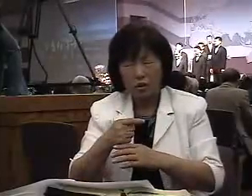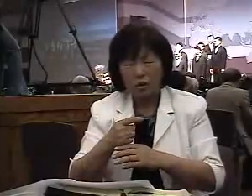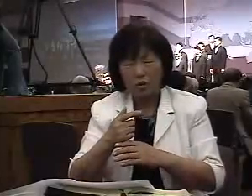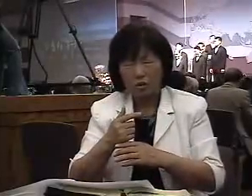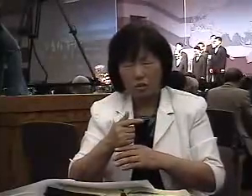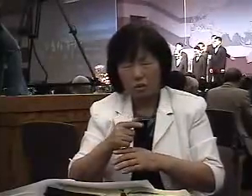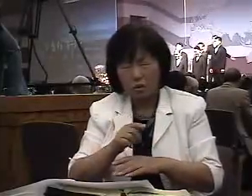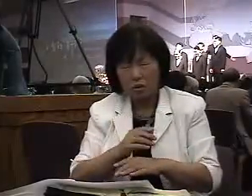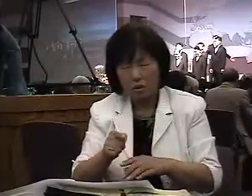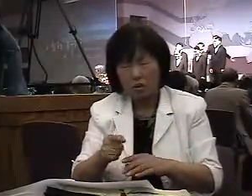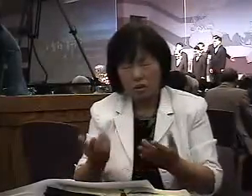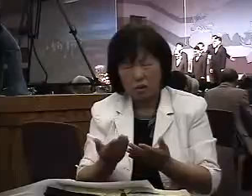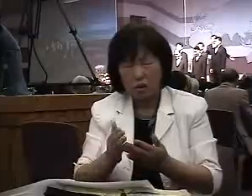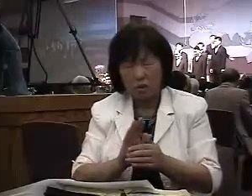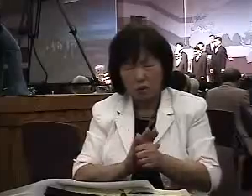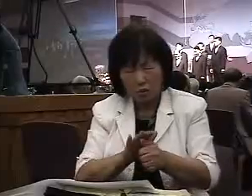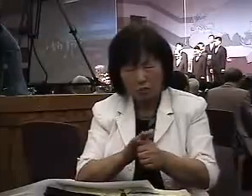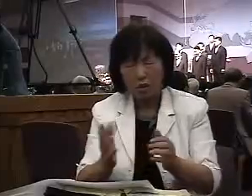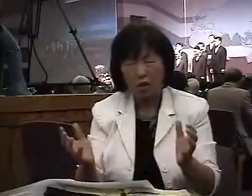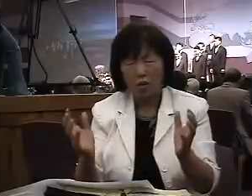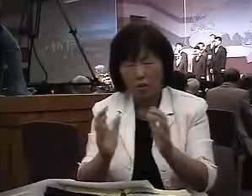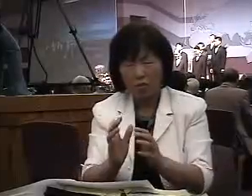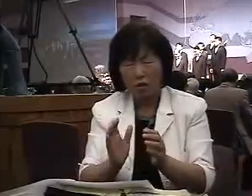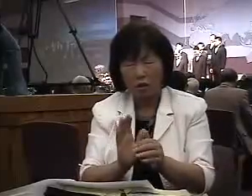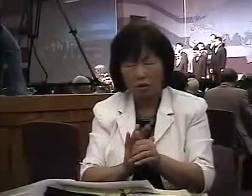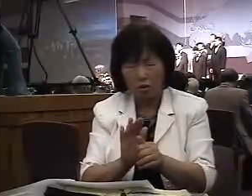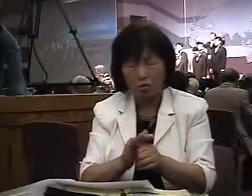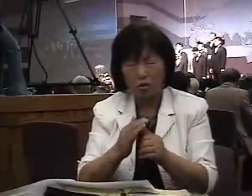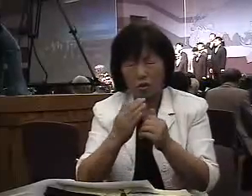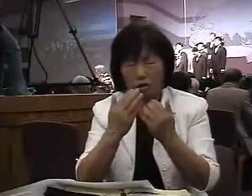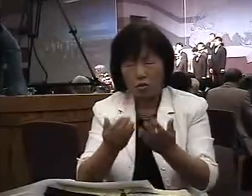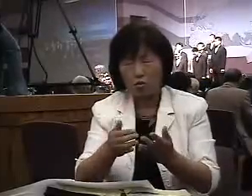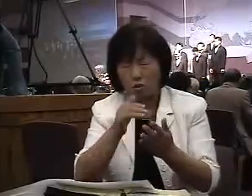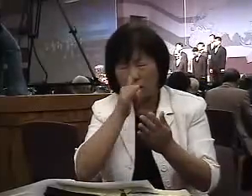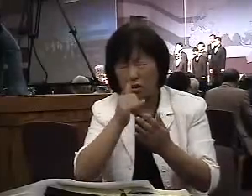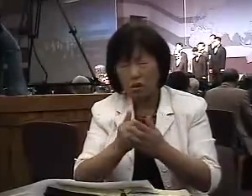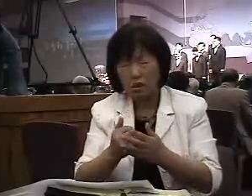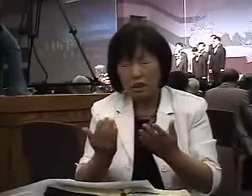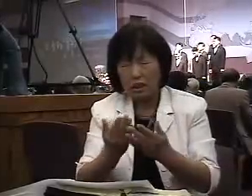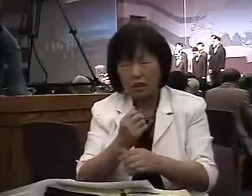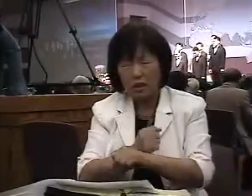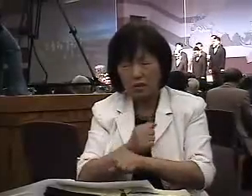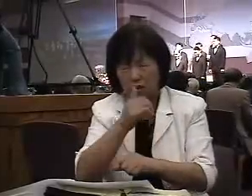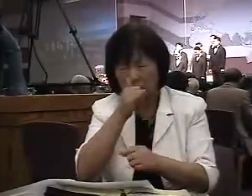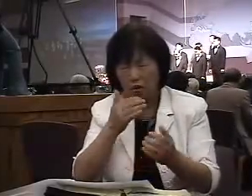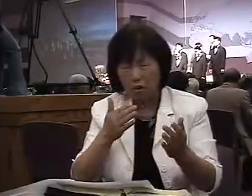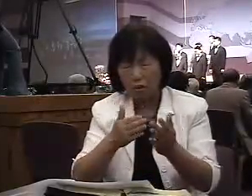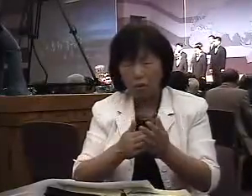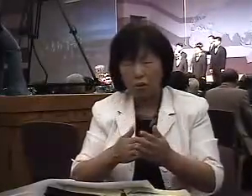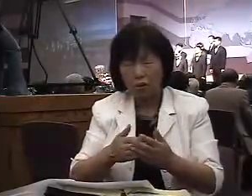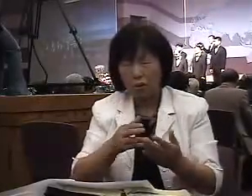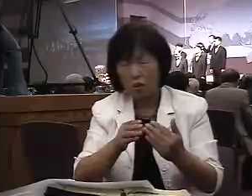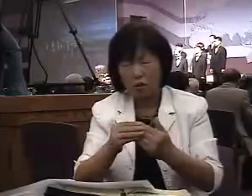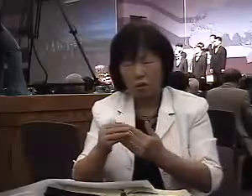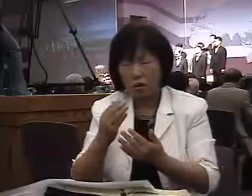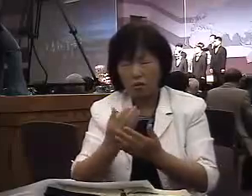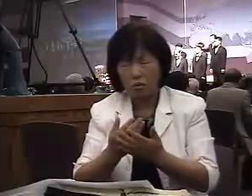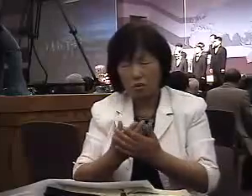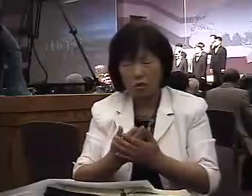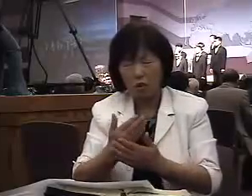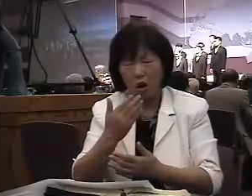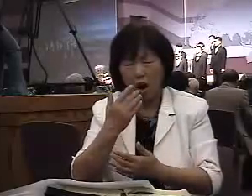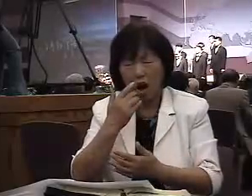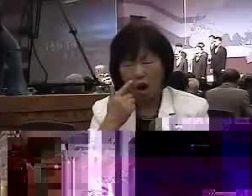세대가 아론과 훌과 모세처럼 주님 저들을 위하여 기도로 싸우게 하여 주시옵시고, 기도를 아버지 우리가 먼저